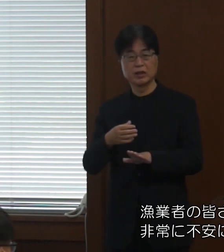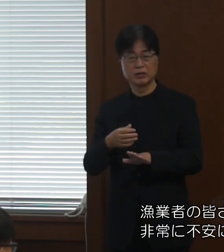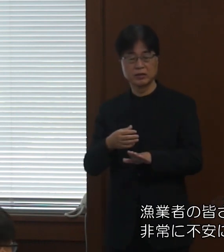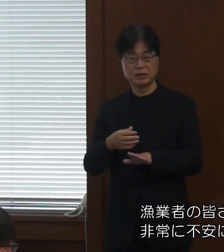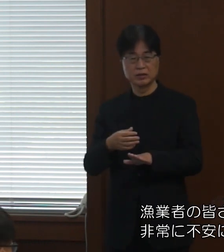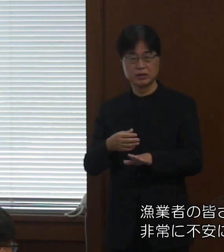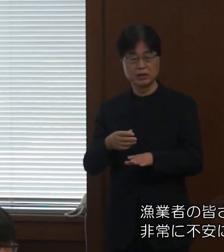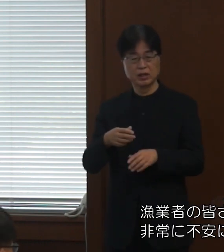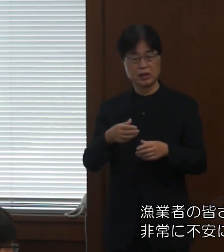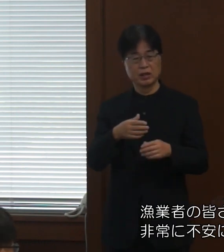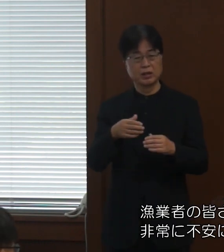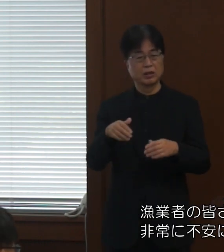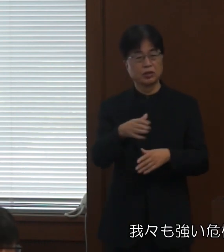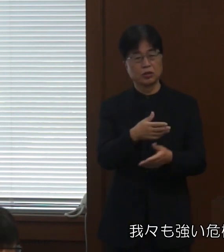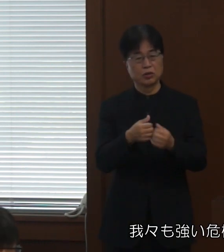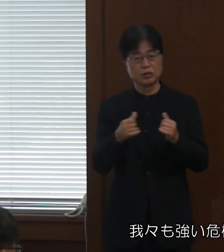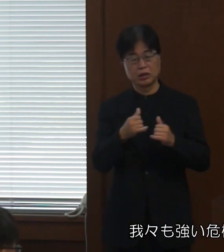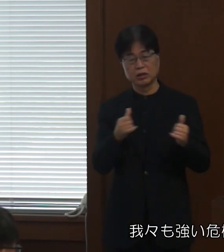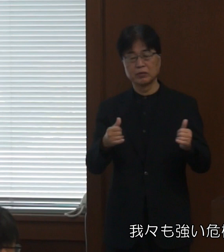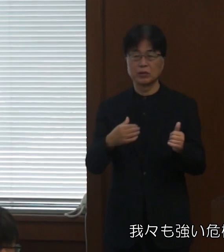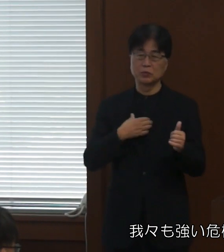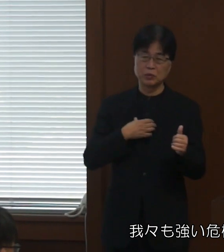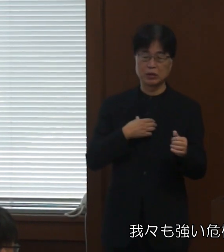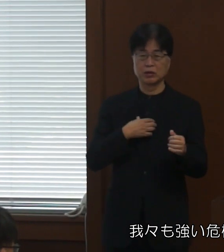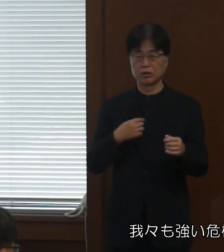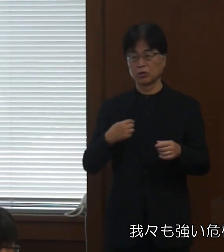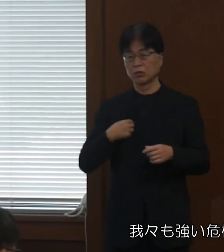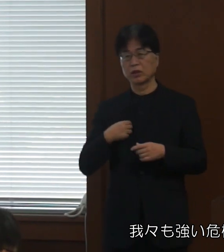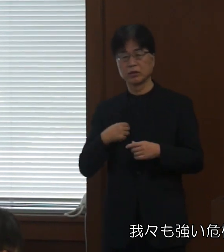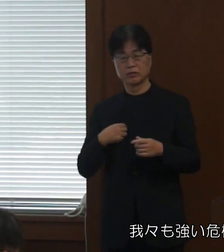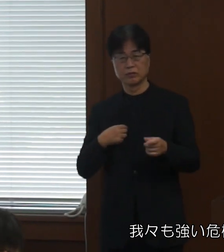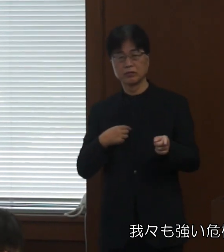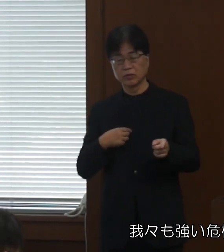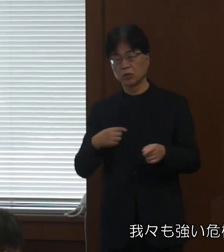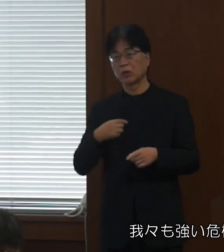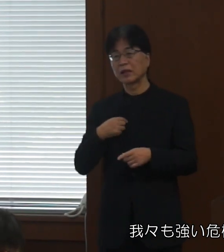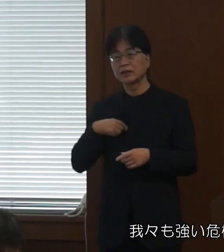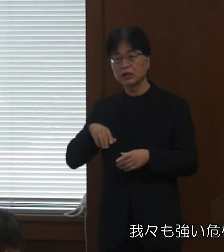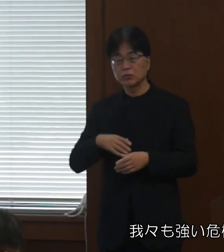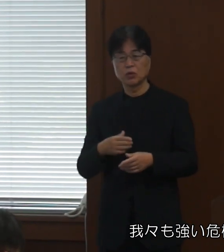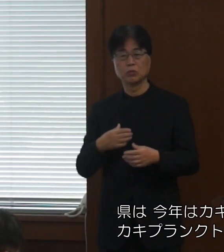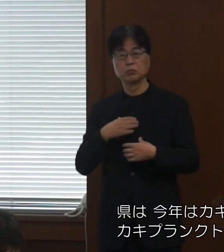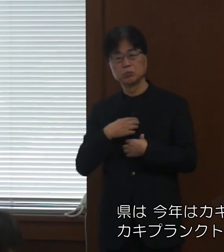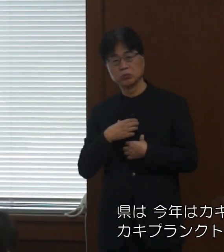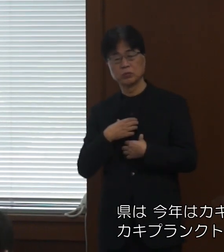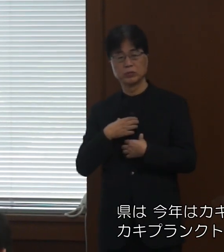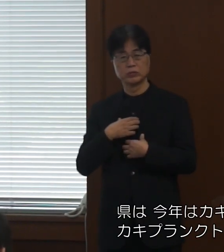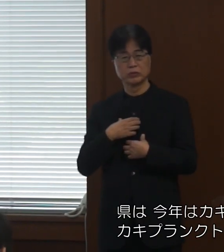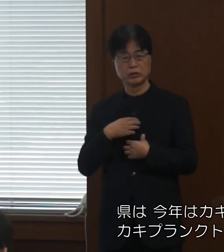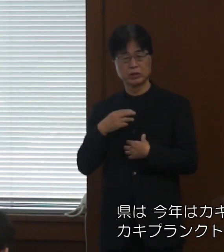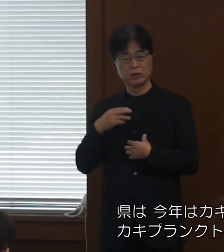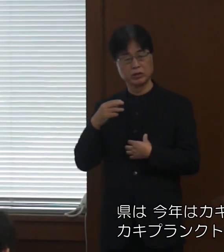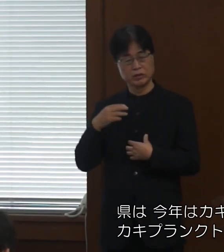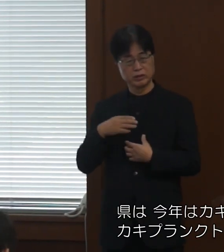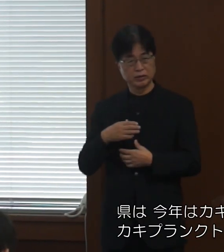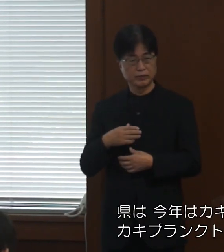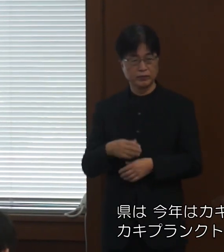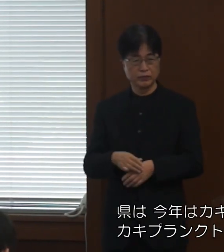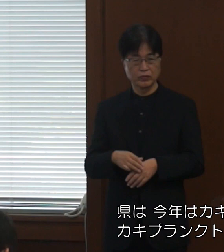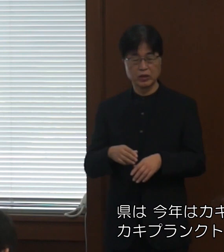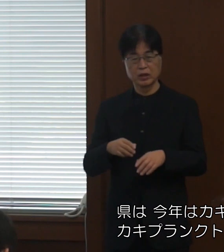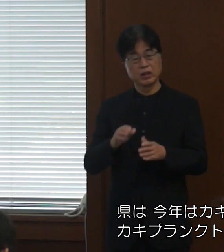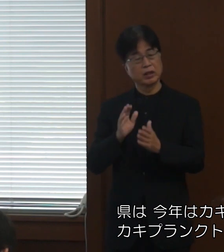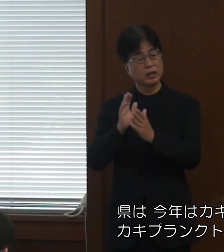も非常に不安に感じておられますし我々も強い意識を持っています県は今年は